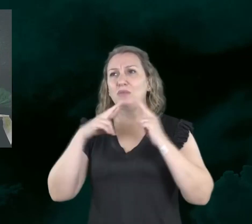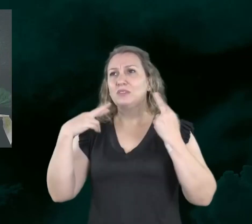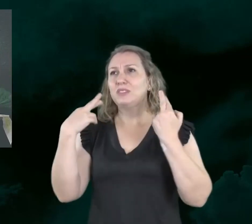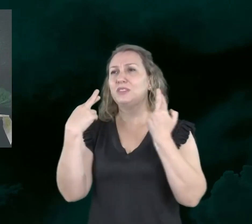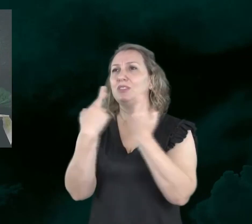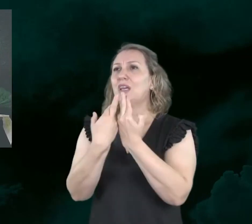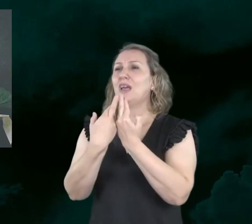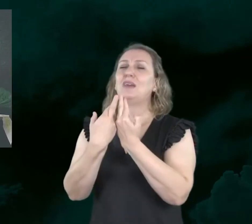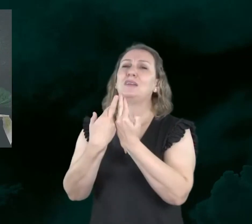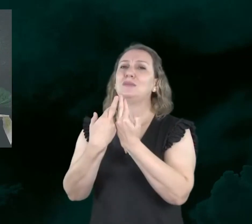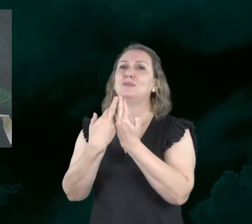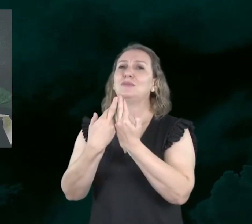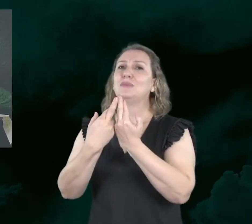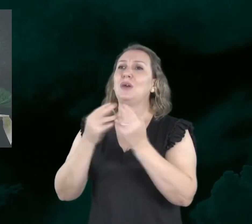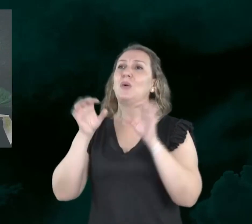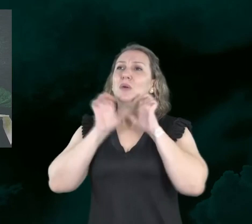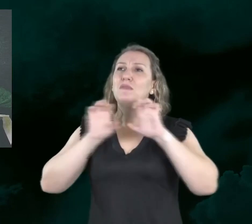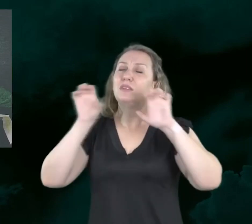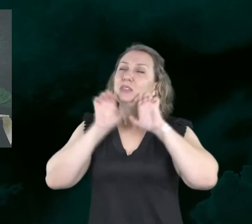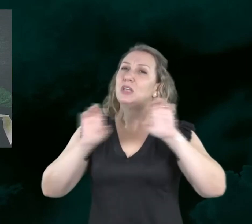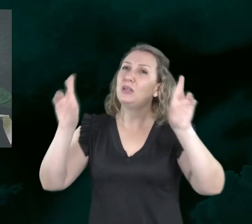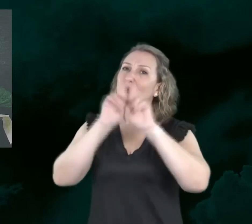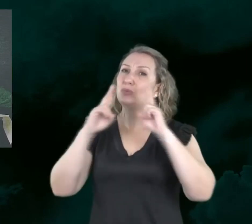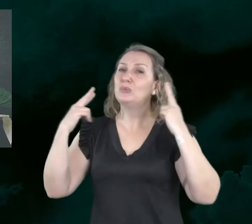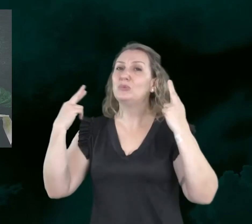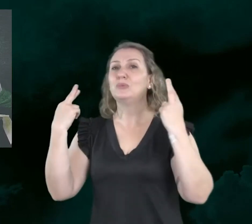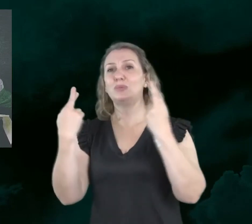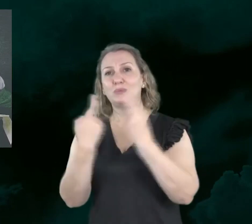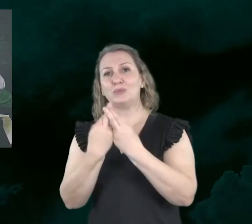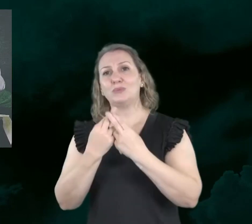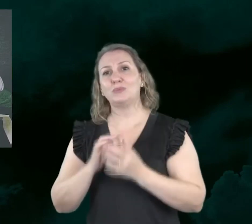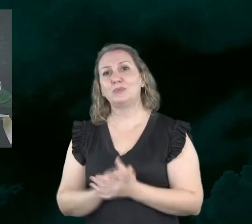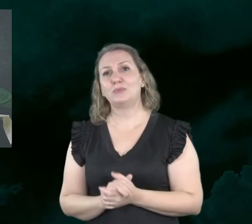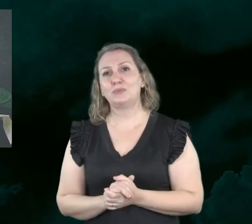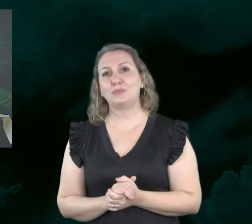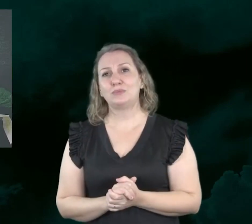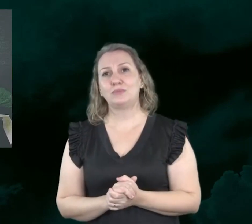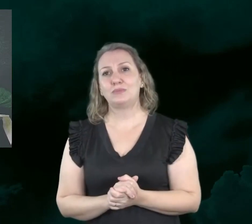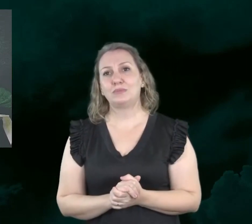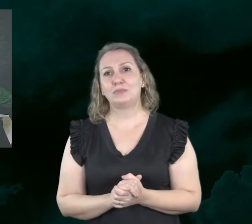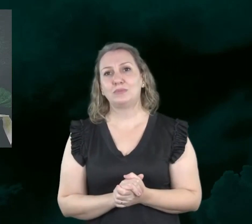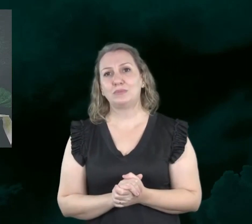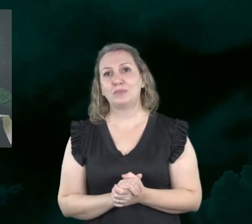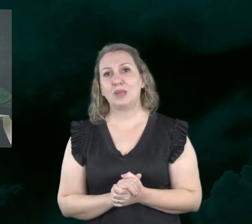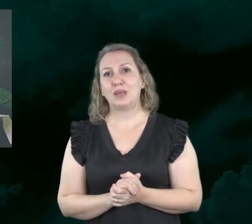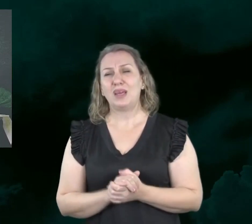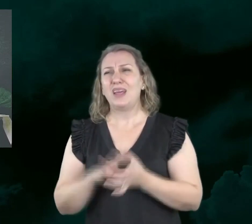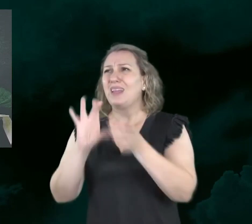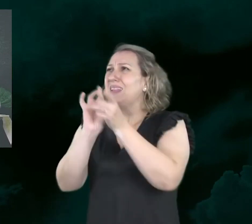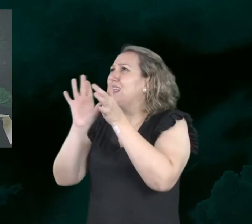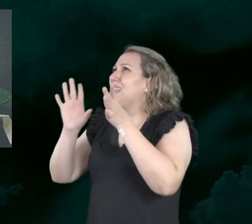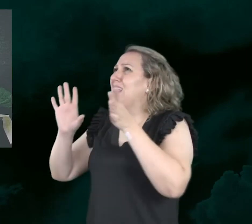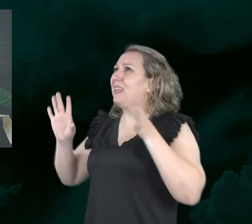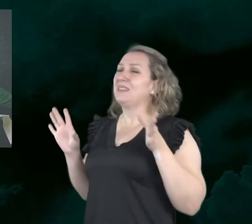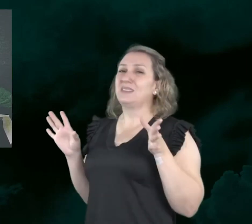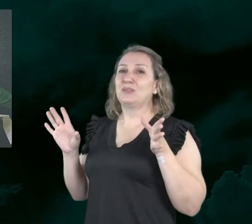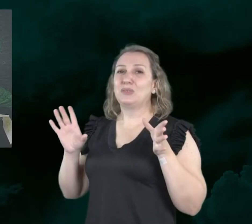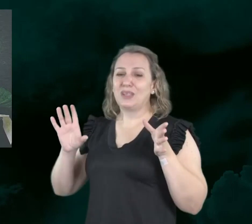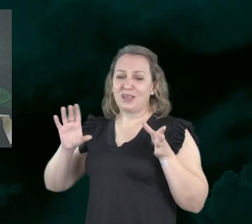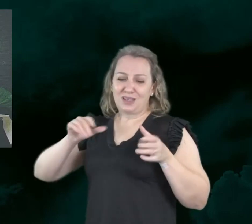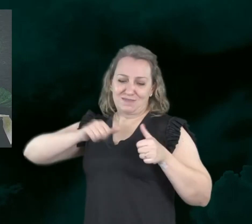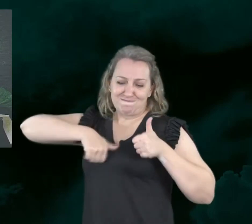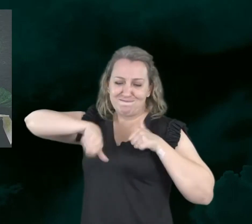reconectando as pessoas com Deus, não só pelo Espírito, mas deixando o Senhor transformar sua alma, conexão na